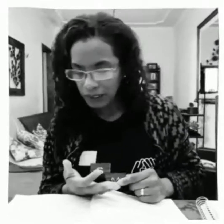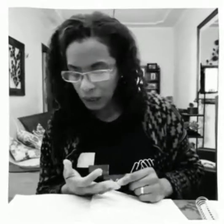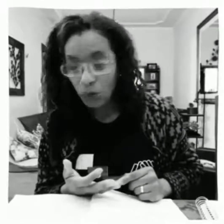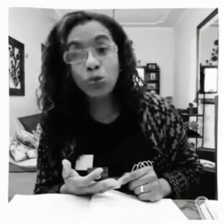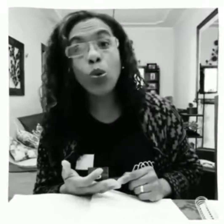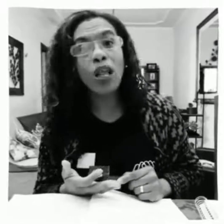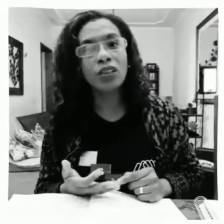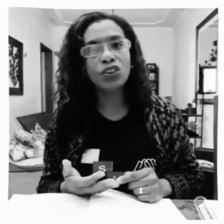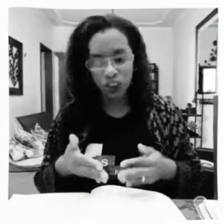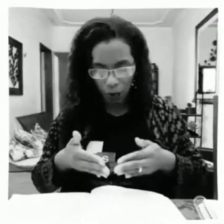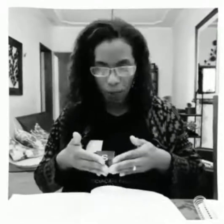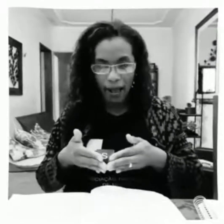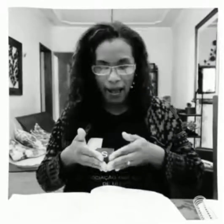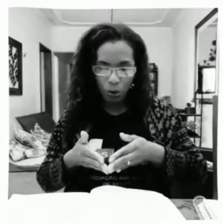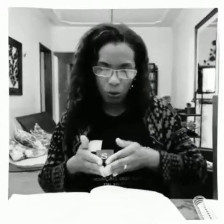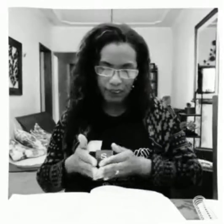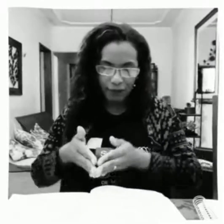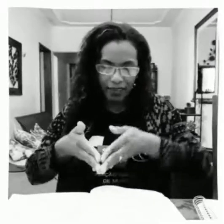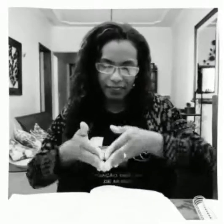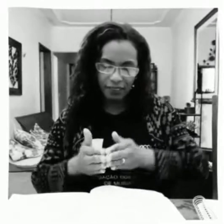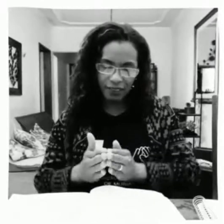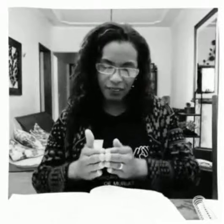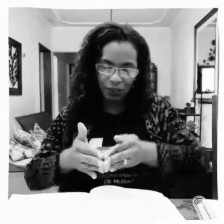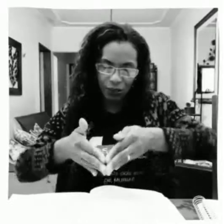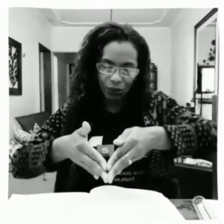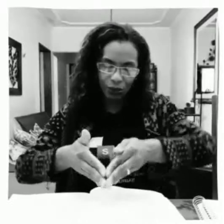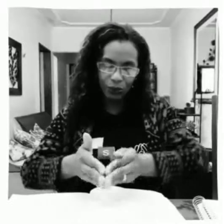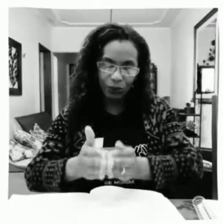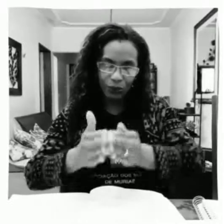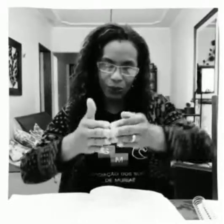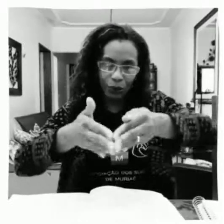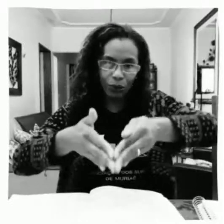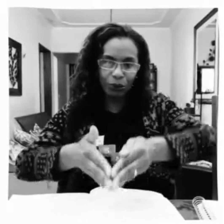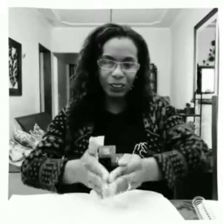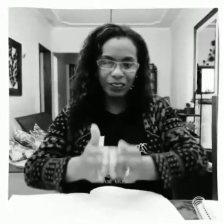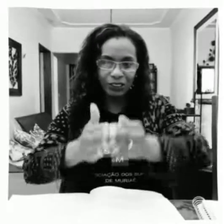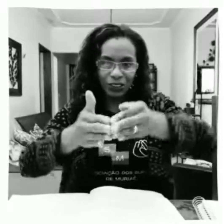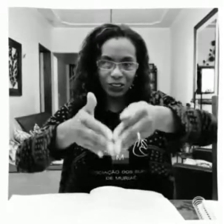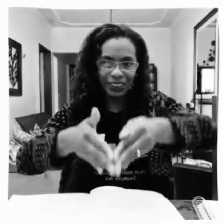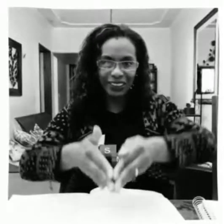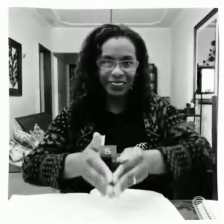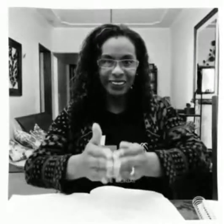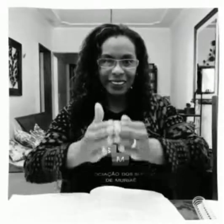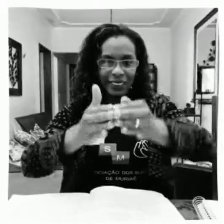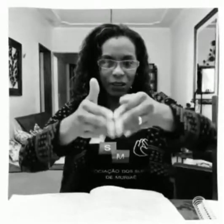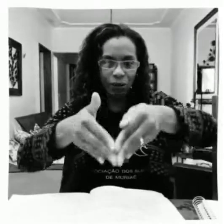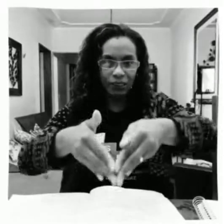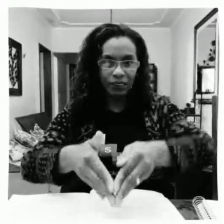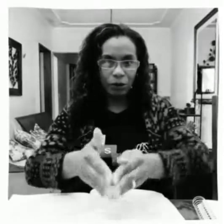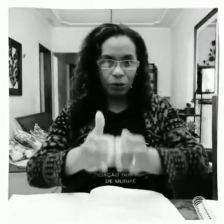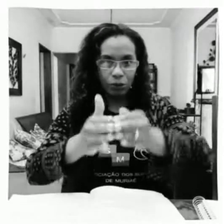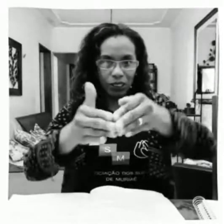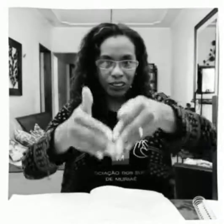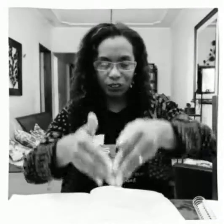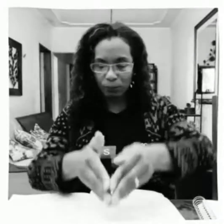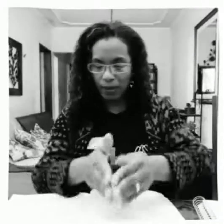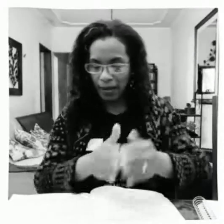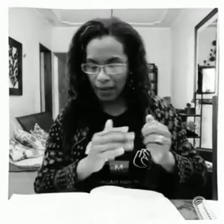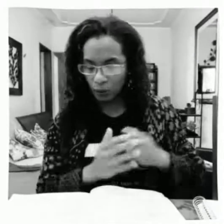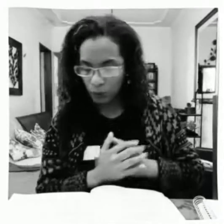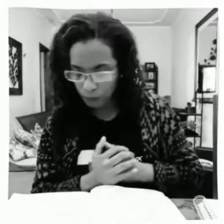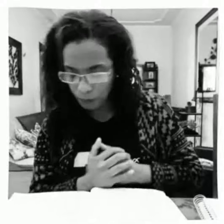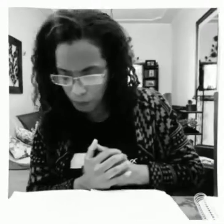Tem o sinal ondulante, que é o barco, que você faz assim, ó. Ondulante. Ó, o sinal é